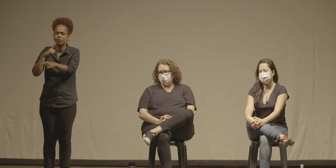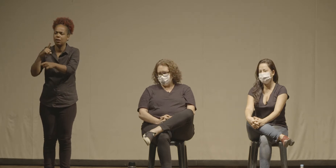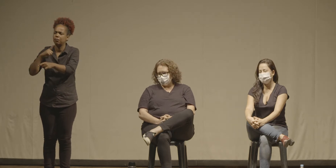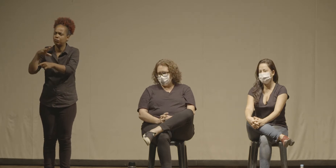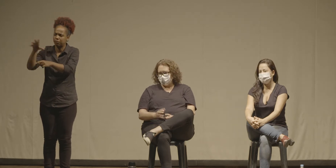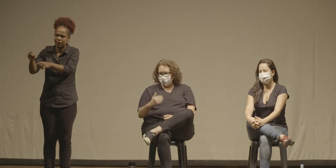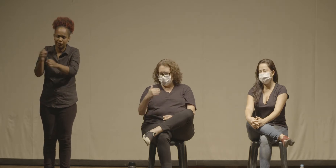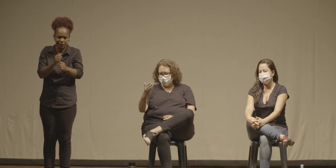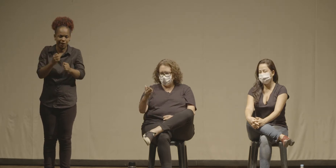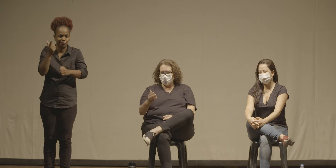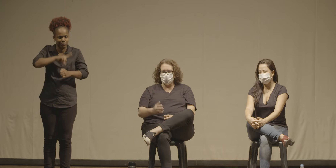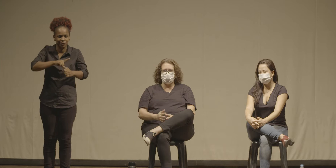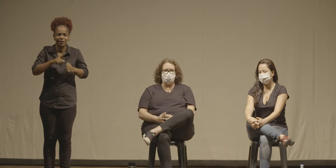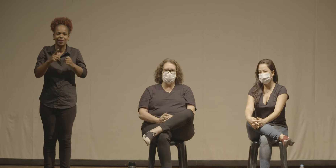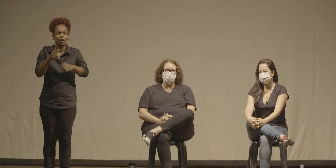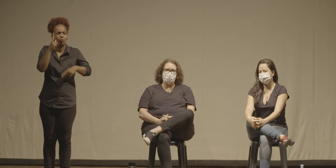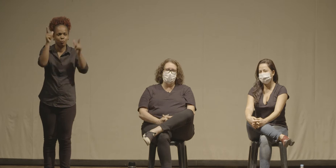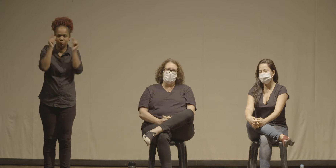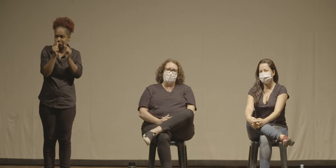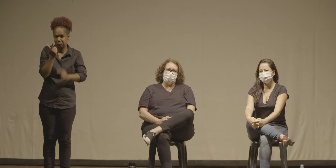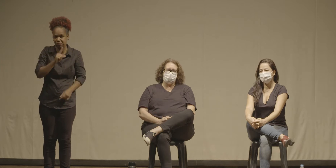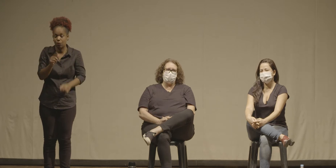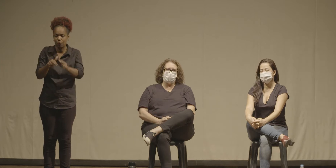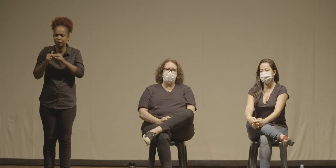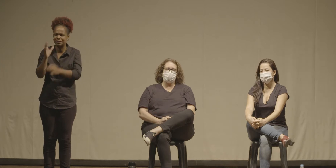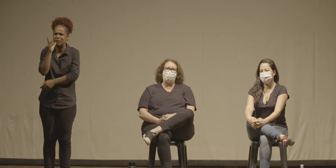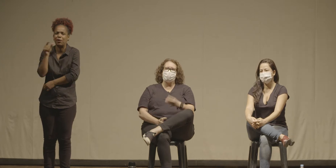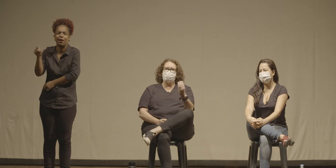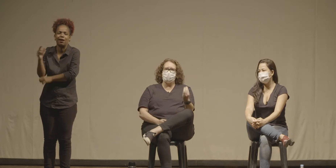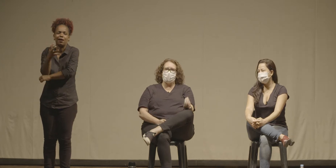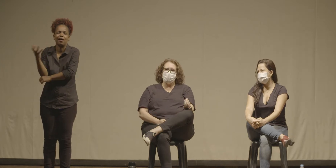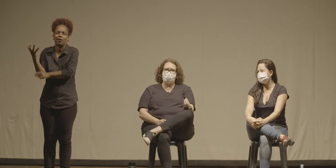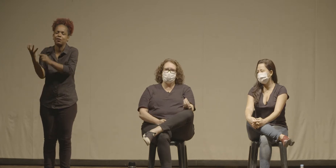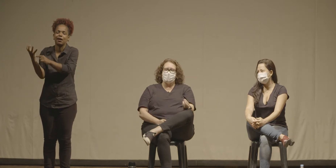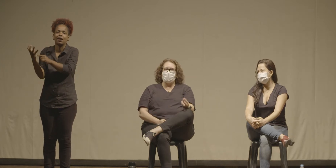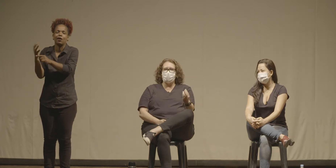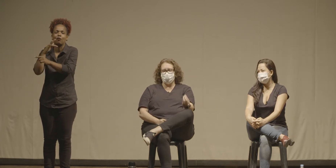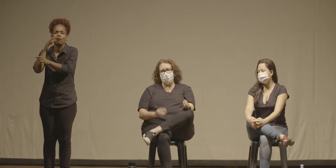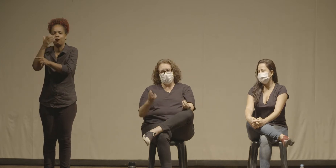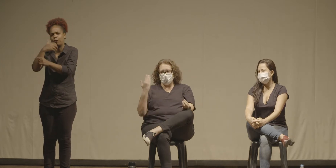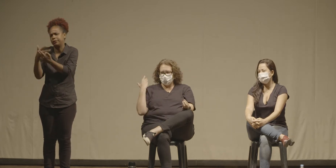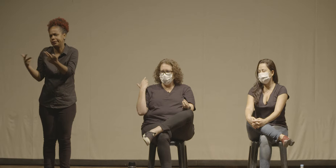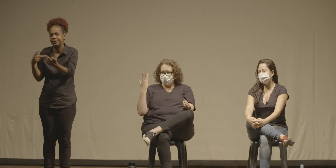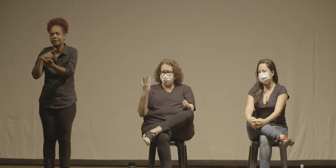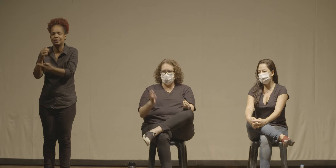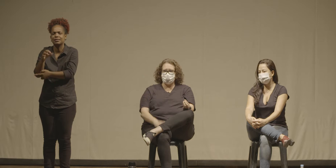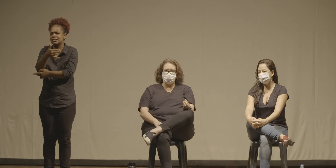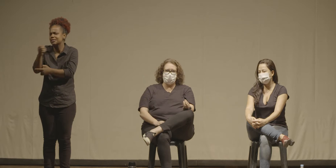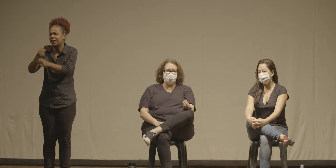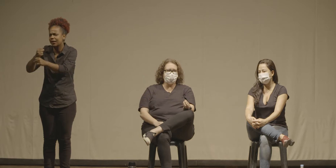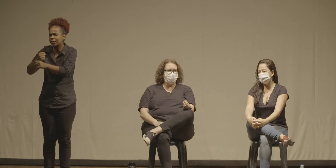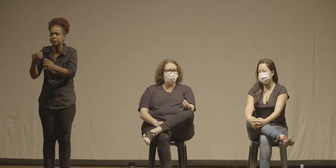serem colhidas, né, para darem frutos. Então, a gente pensou, poxa, mas essas mulheres, a Norminha, que é uma das